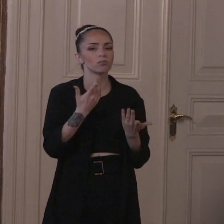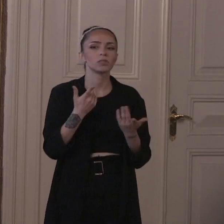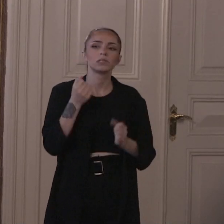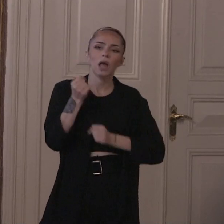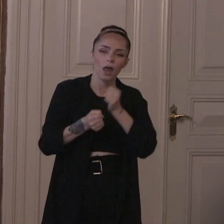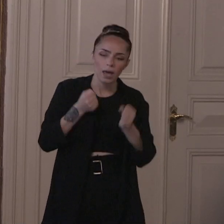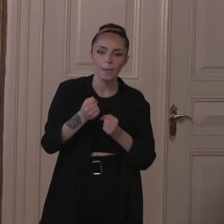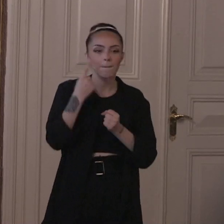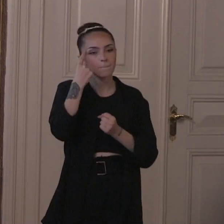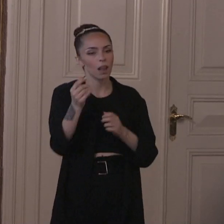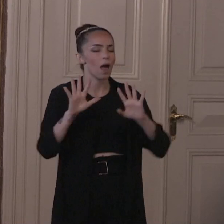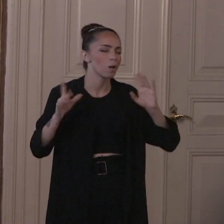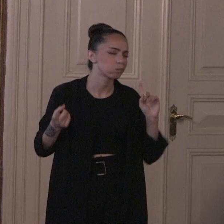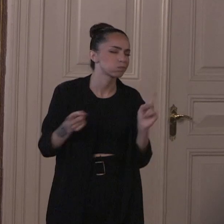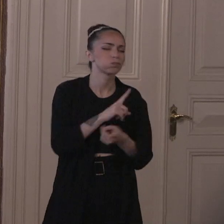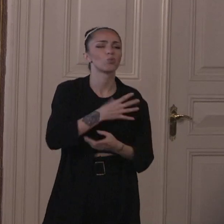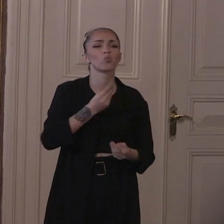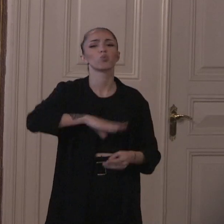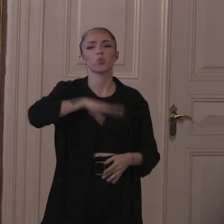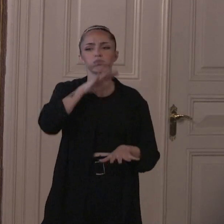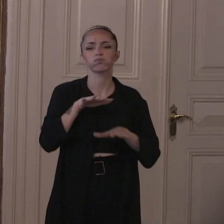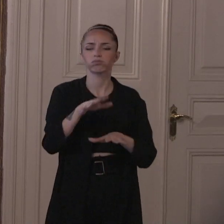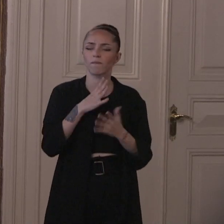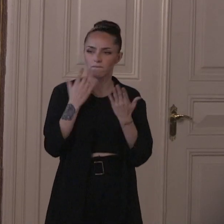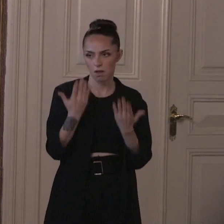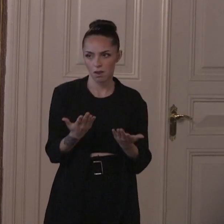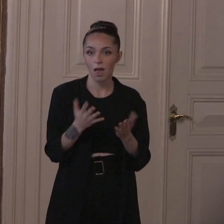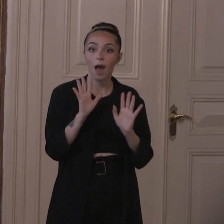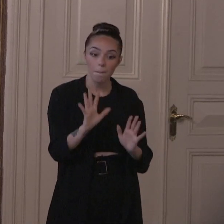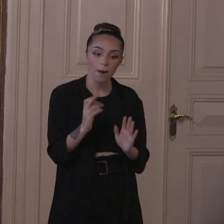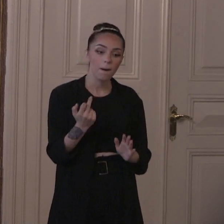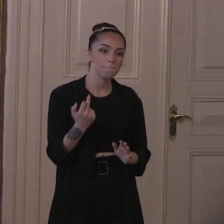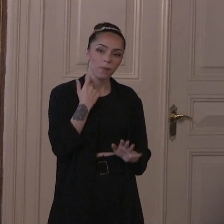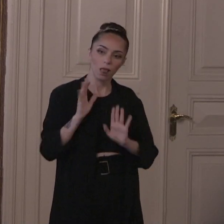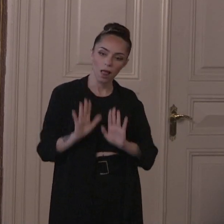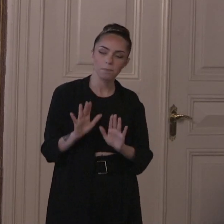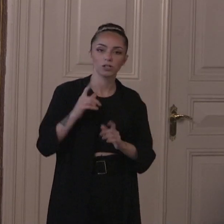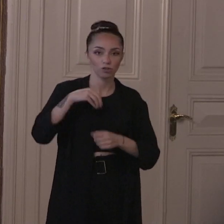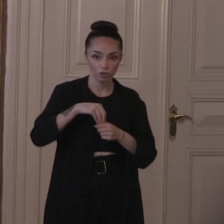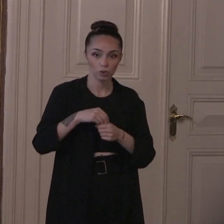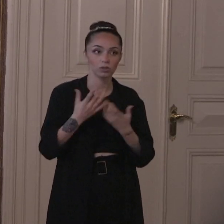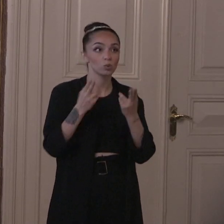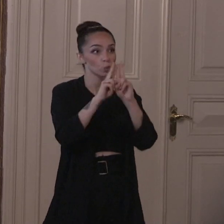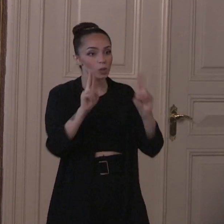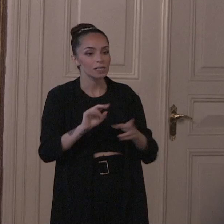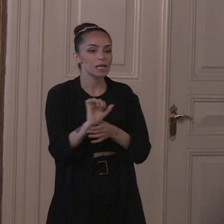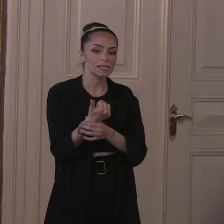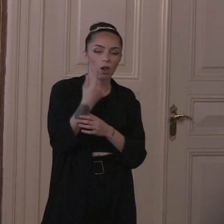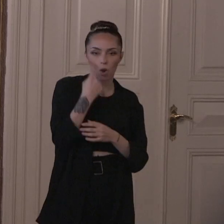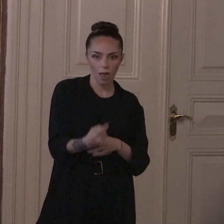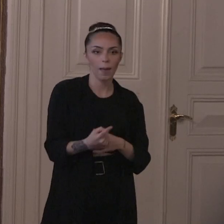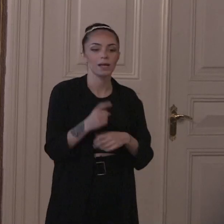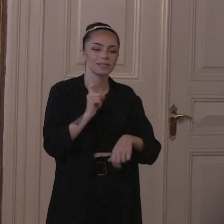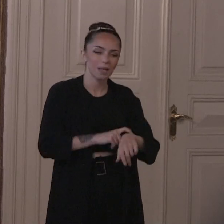bakımından doyurucu bilgi ayaklarıdır. Ama kalıcı anlamda bir uluslararası eser anlamında belli